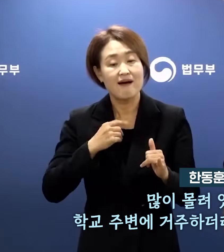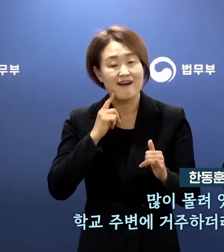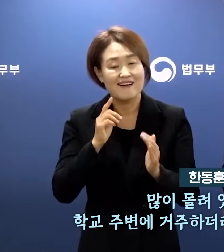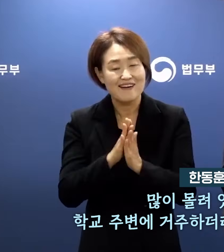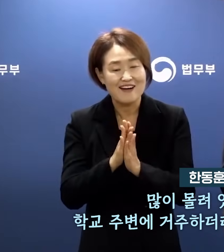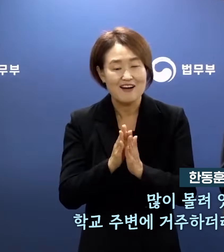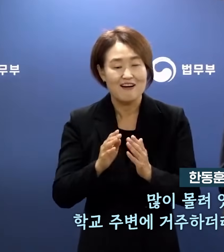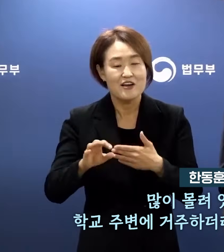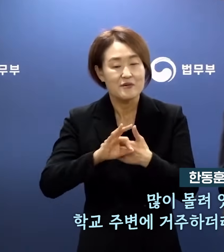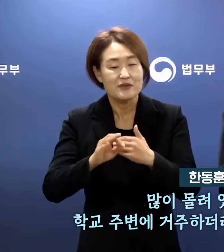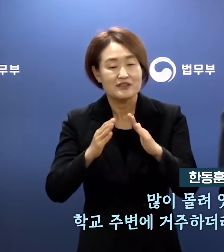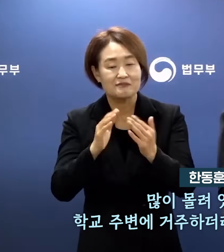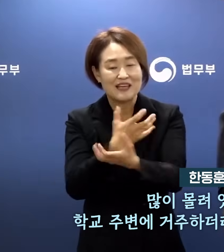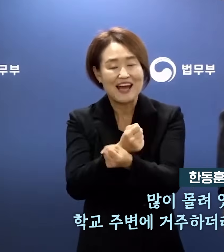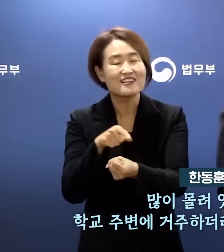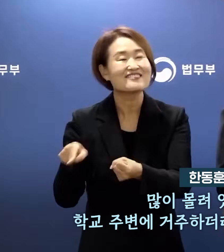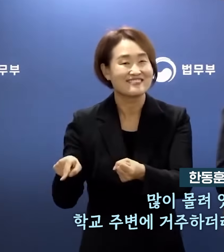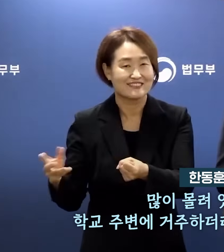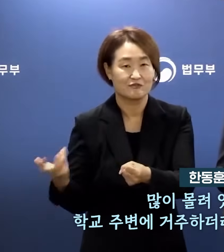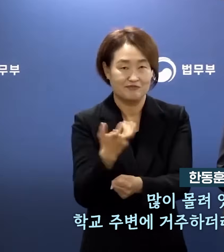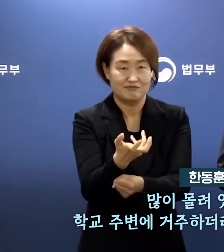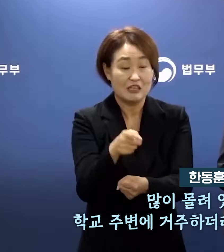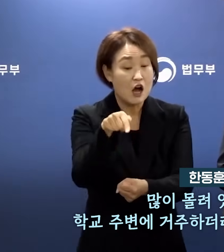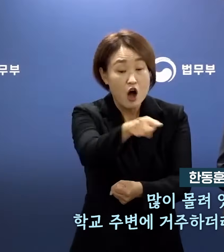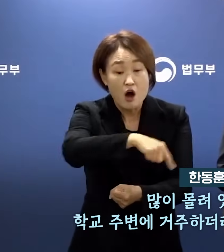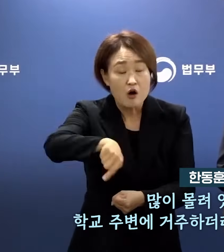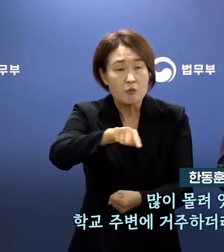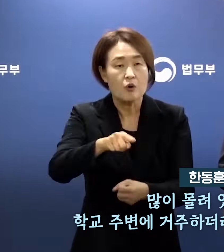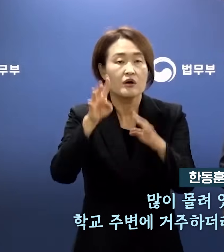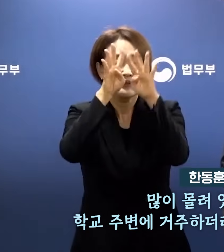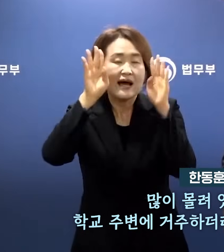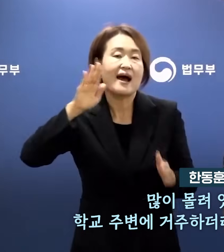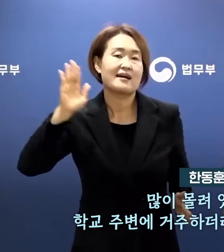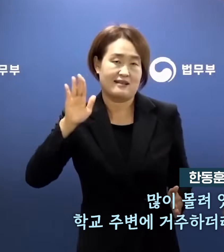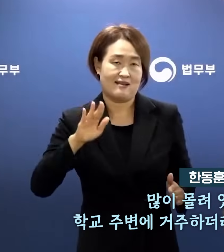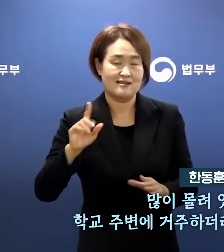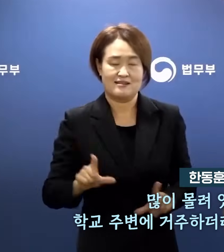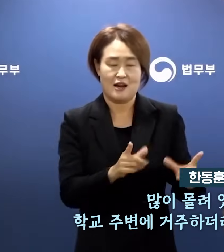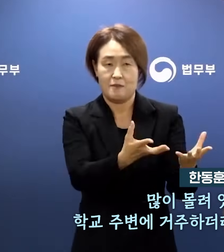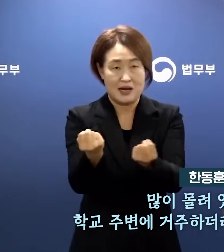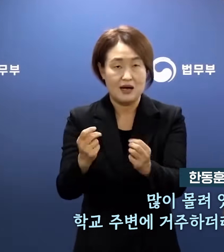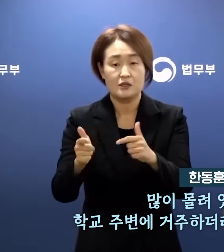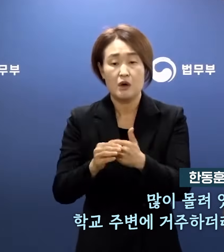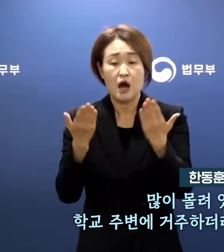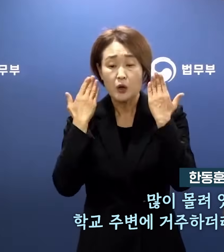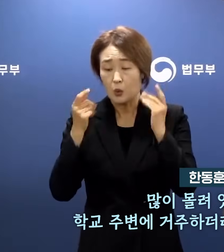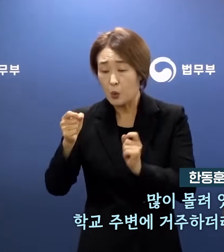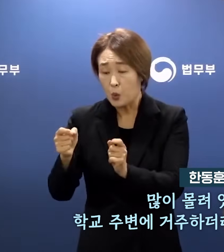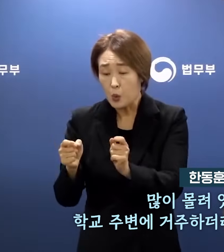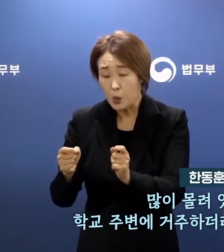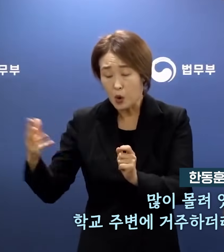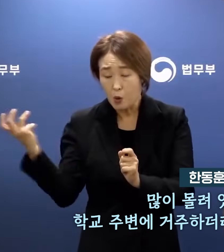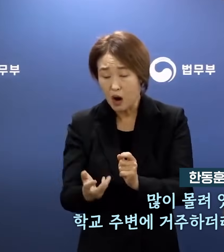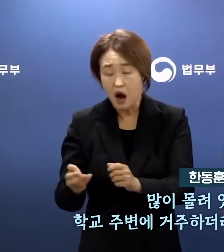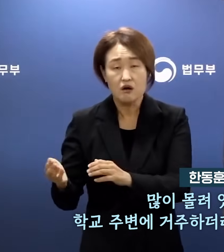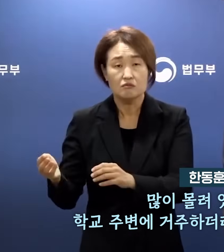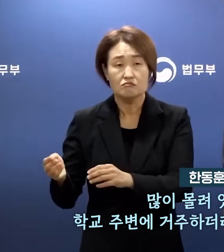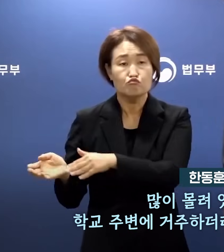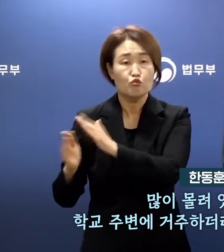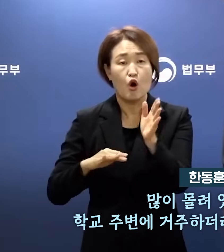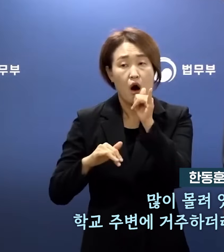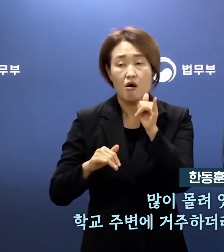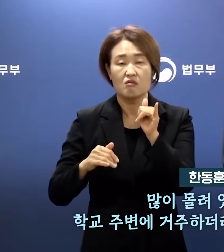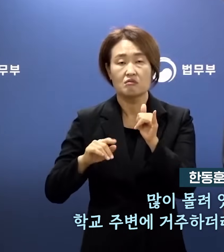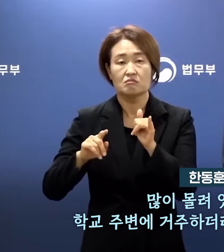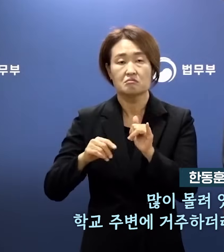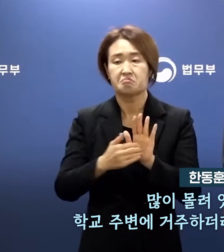대학생들이 많이 몰려있는 원룸촌이나 학교 주변에 거주하더라도 막을 방법이 없습니다.